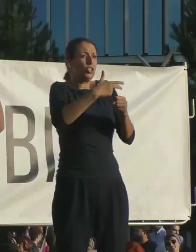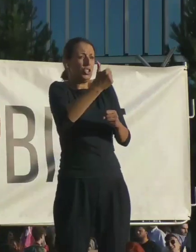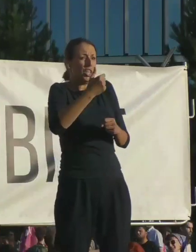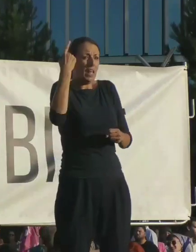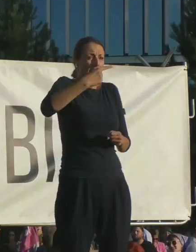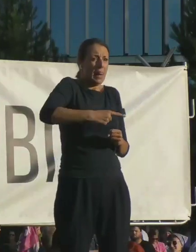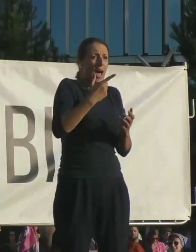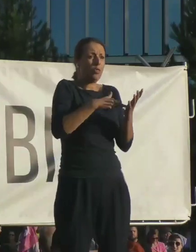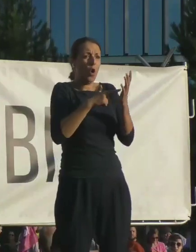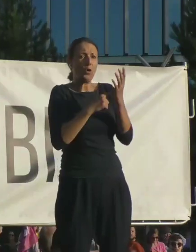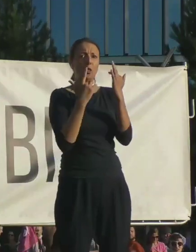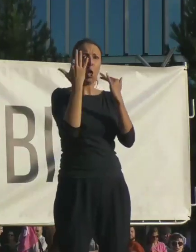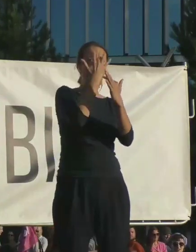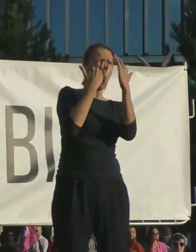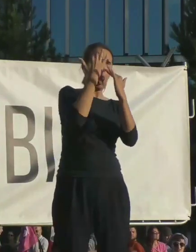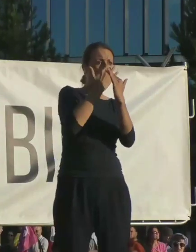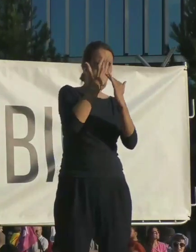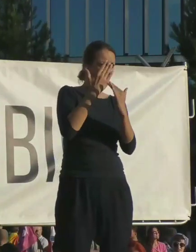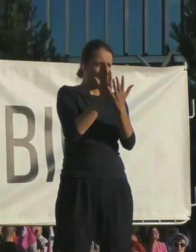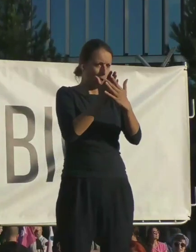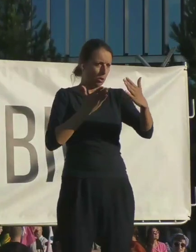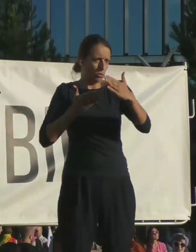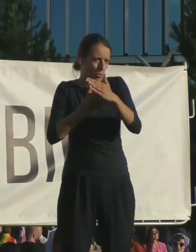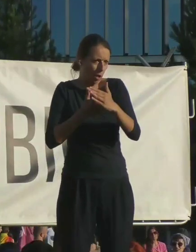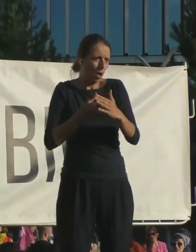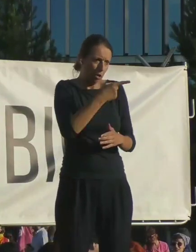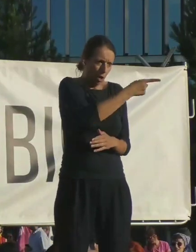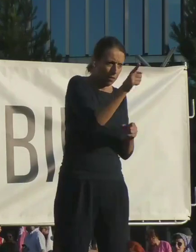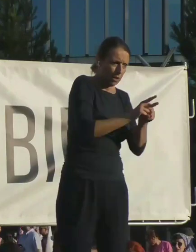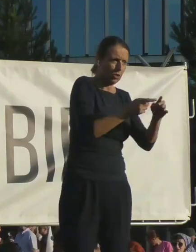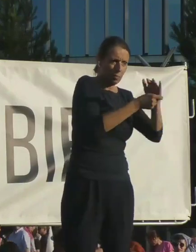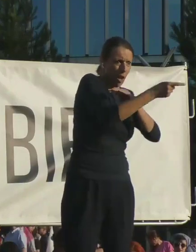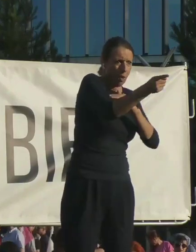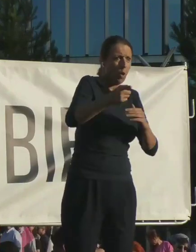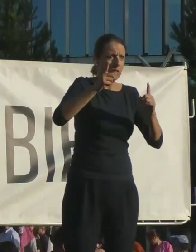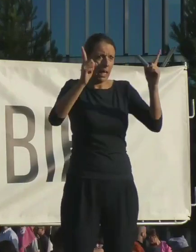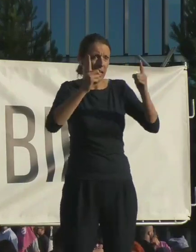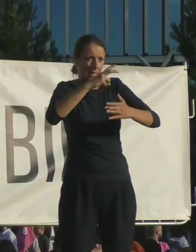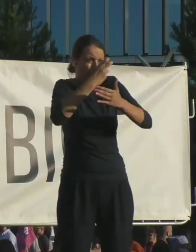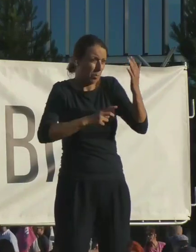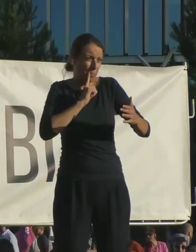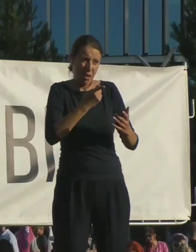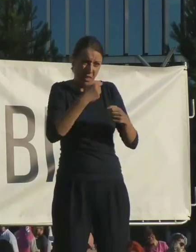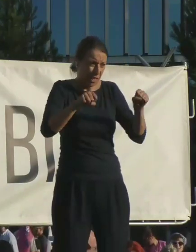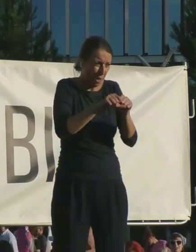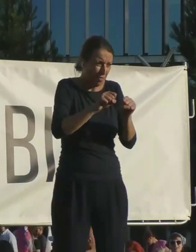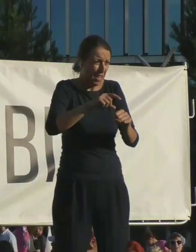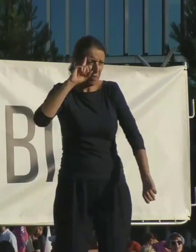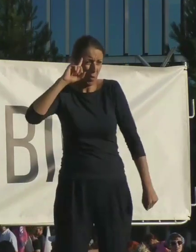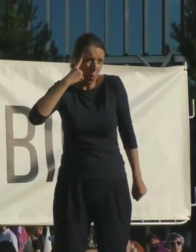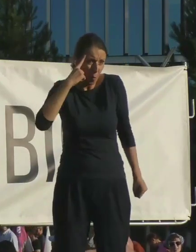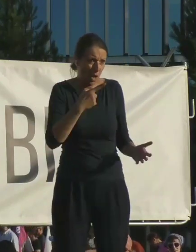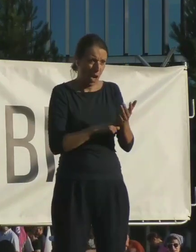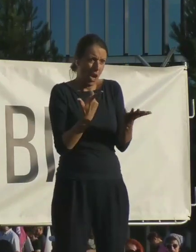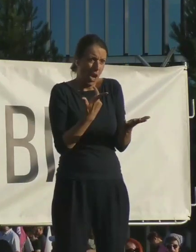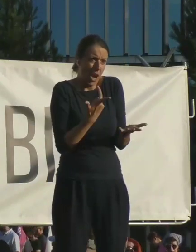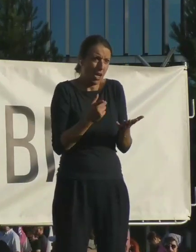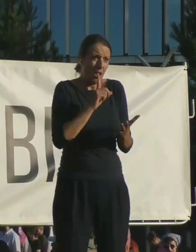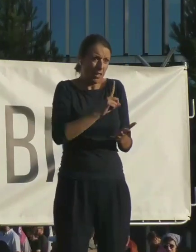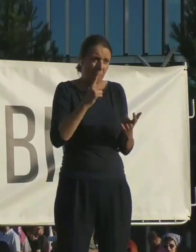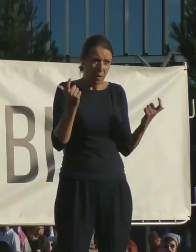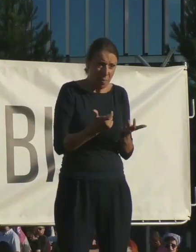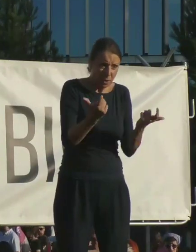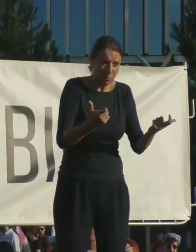31 lat i was namawiam do tego samego. Zakaz aborcji jest niesprawiedliwy, głupi i niebezpieczny. Zakaz aborcji